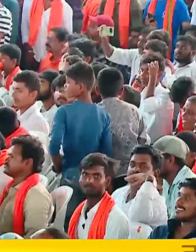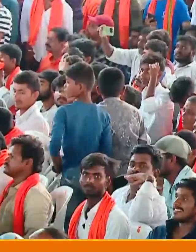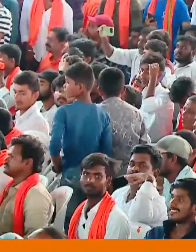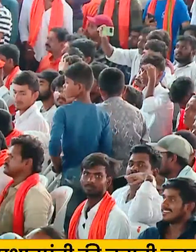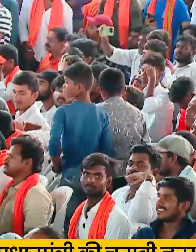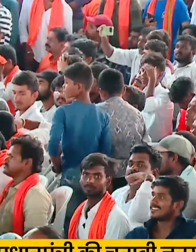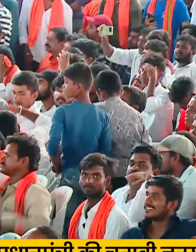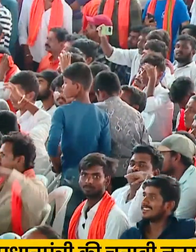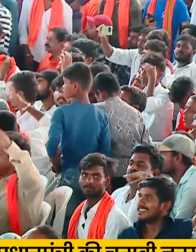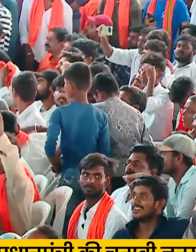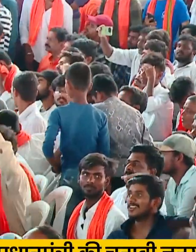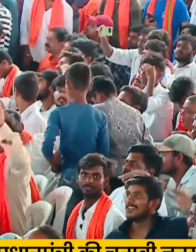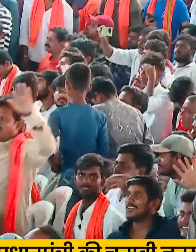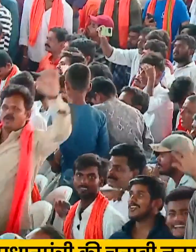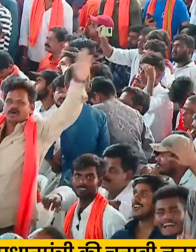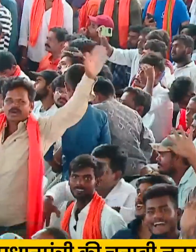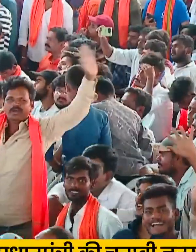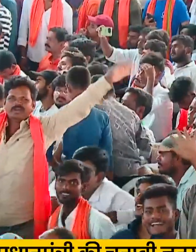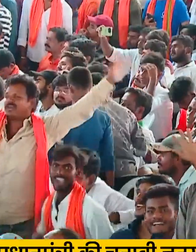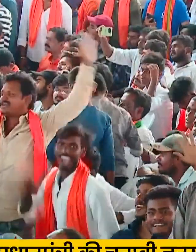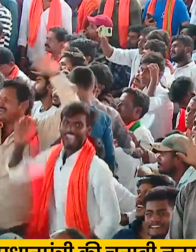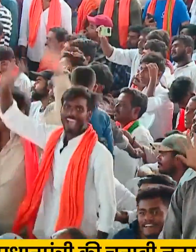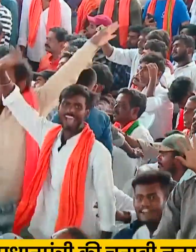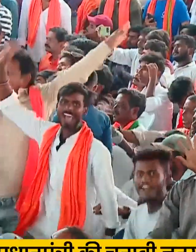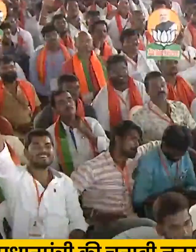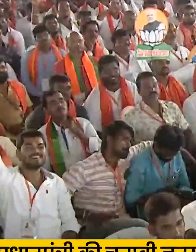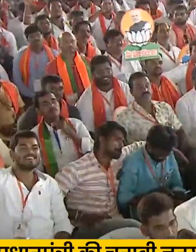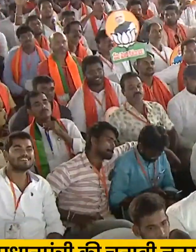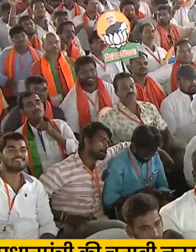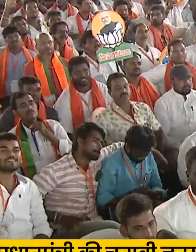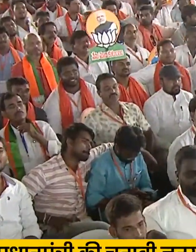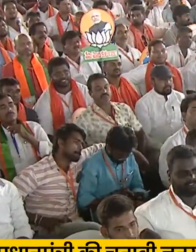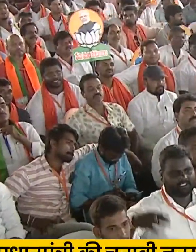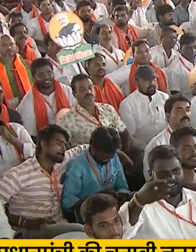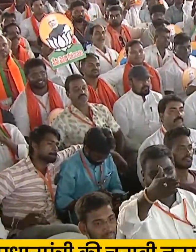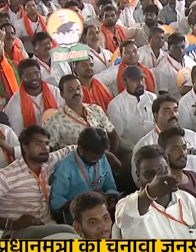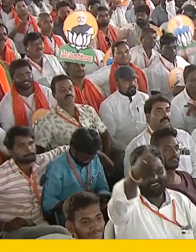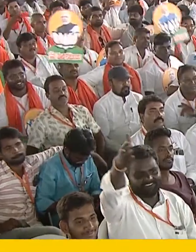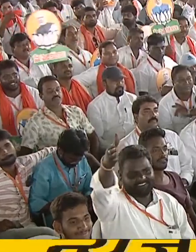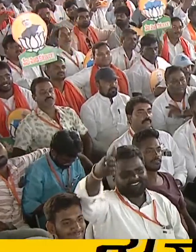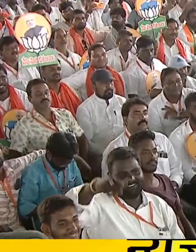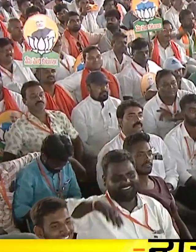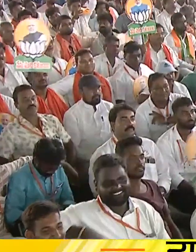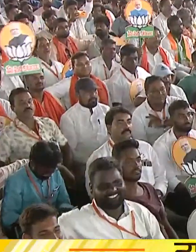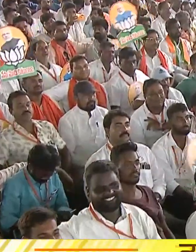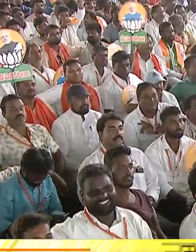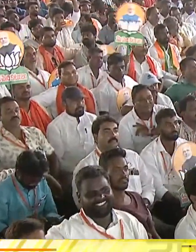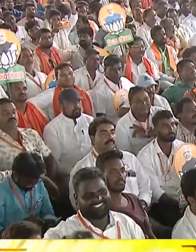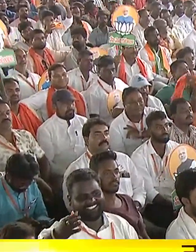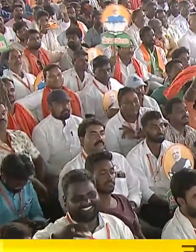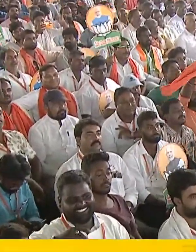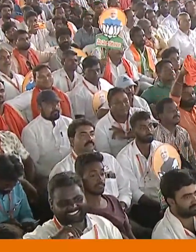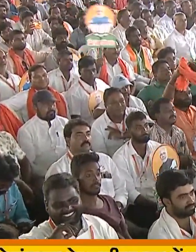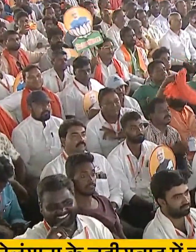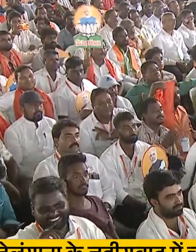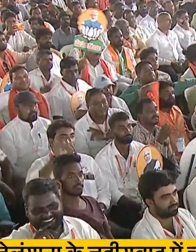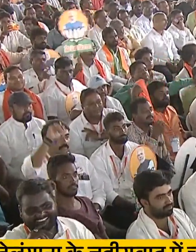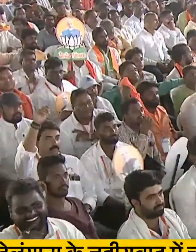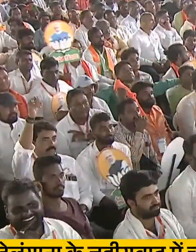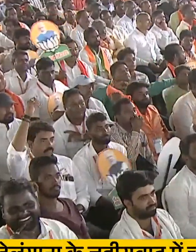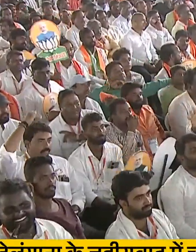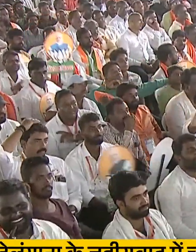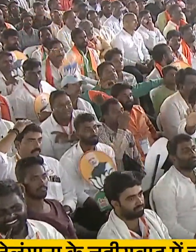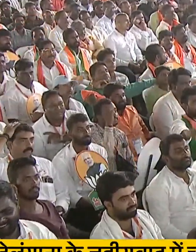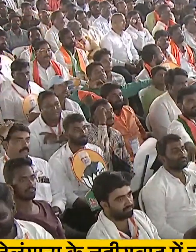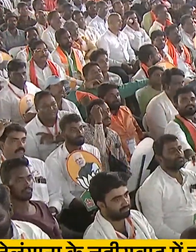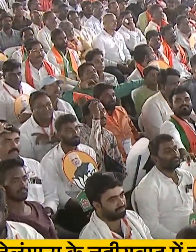ఉన్నాను. ఎందుకంటే ఈ కాంగ్రెస్ బీఆర్ఎస్ రెండు కూడా ఈ ర్యాకెట్ కమిటీలో ఇద్దరు కూడా సభ్యులే.